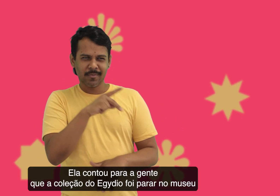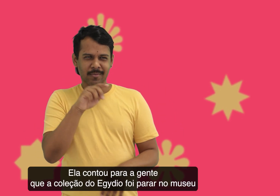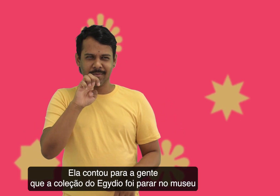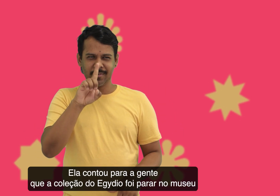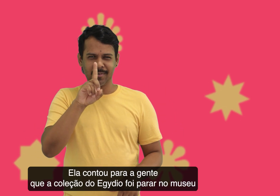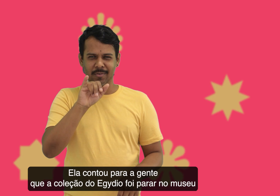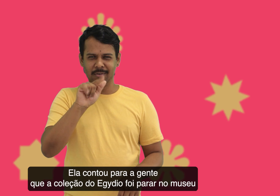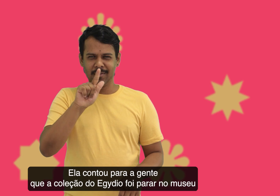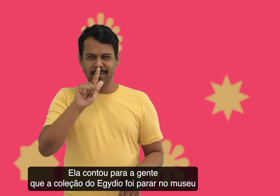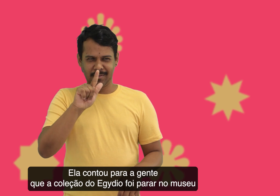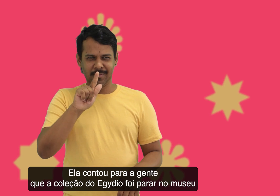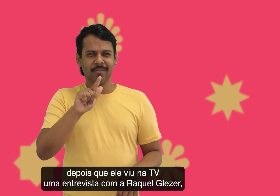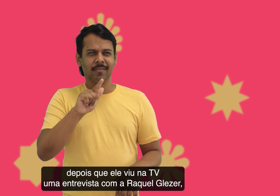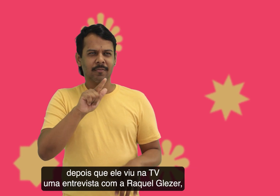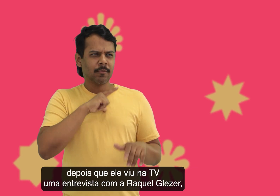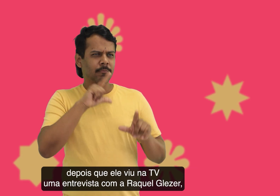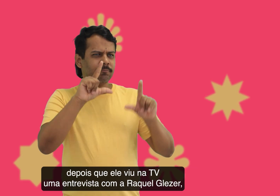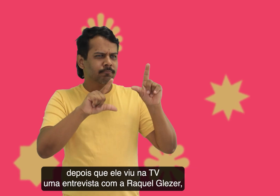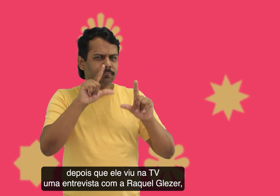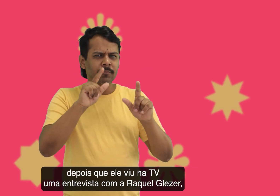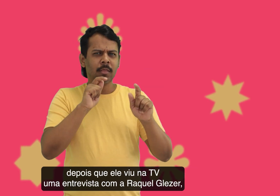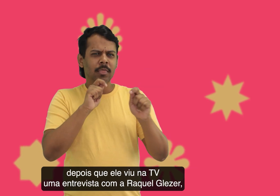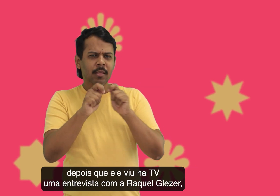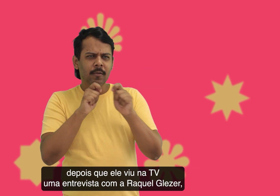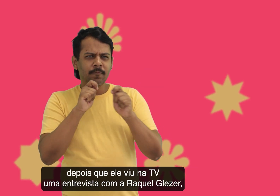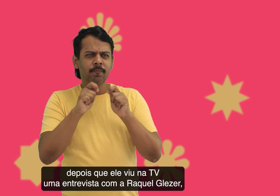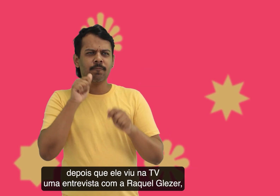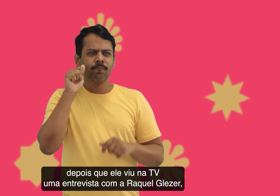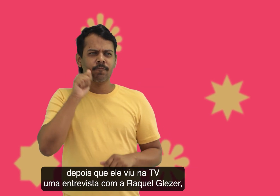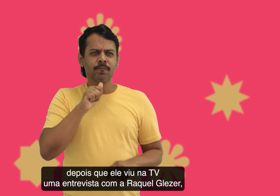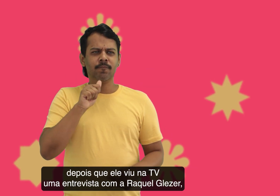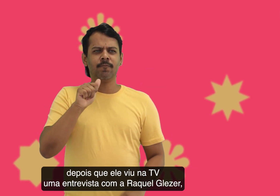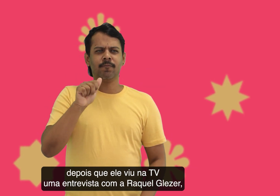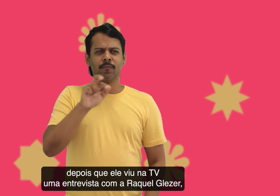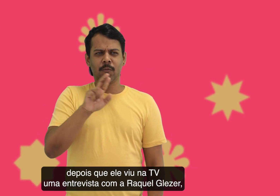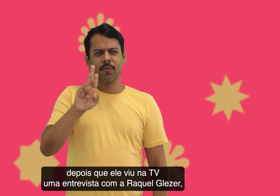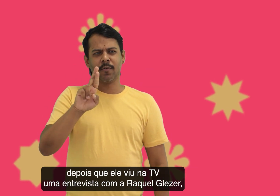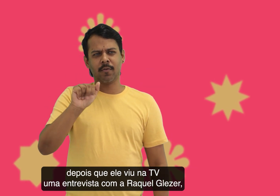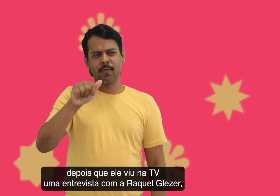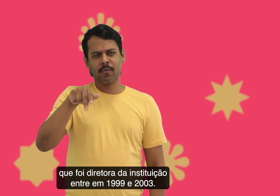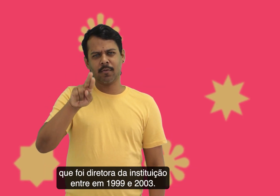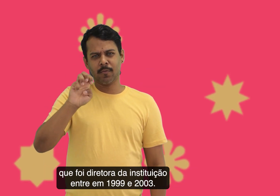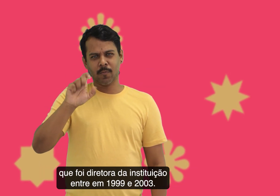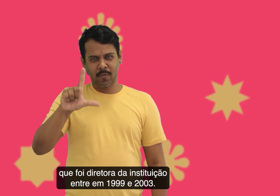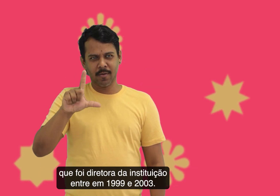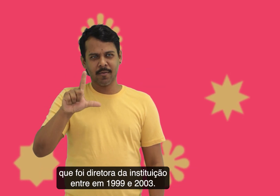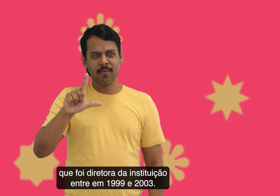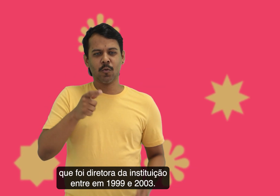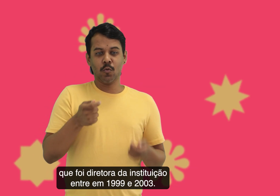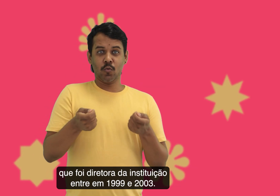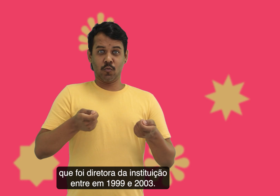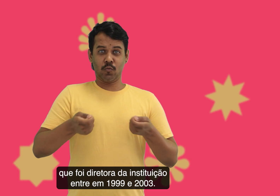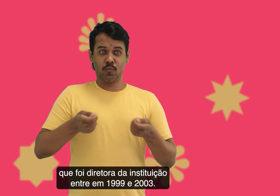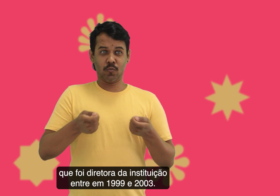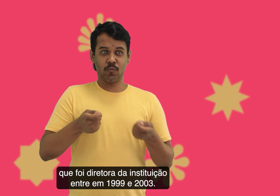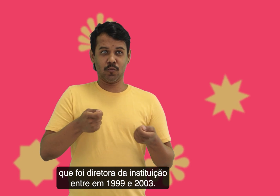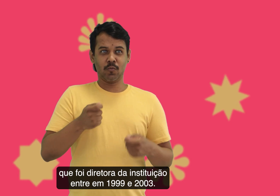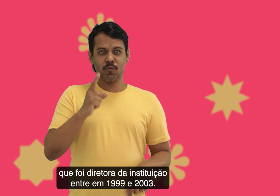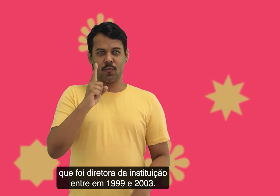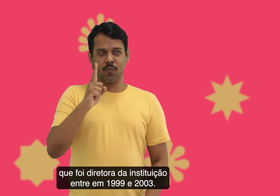do Egídio foi parar no museu depois que ele viu na TV uma entrevista com a Raquel Gleiser, que foi diretora da instituição